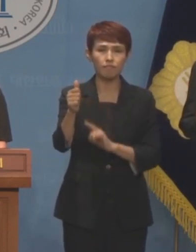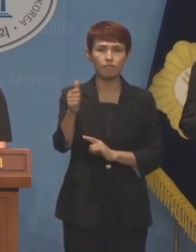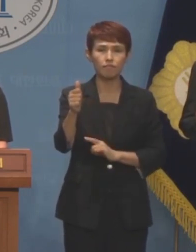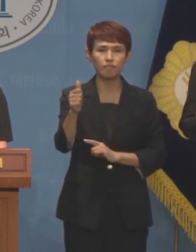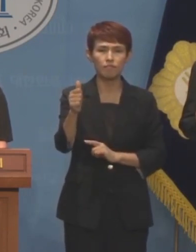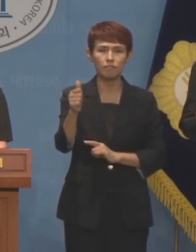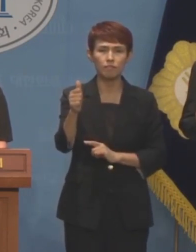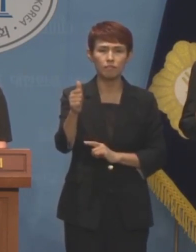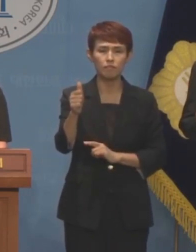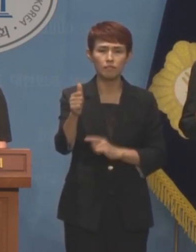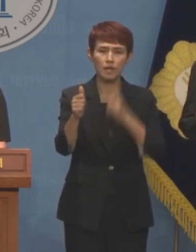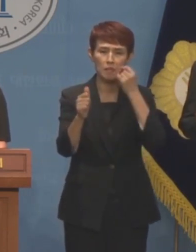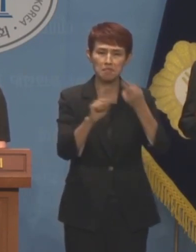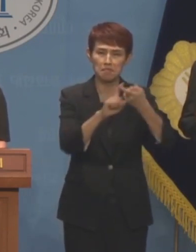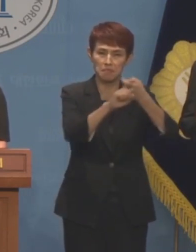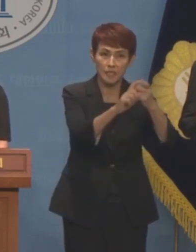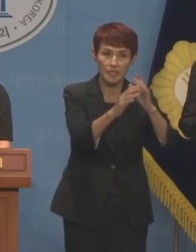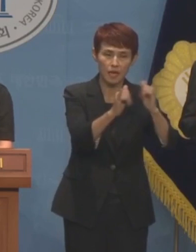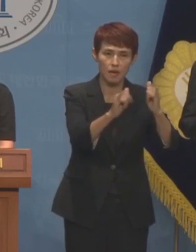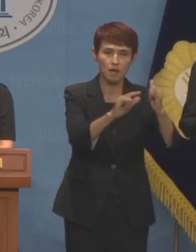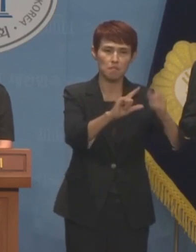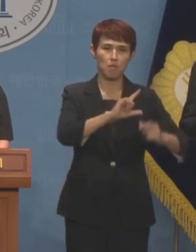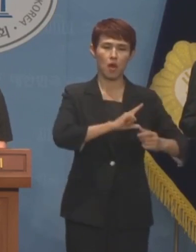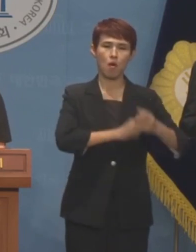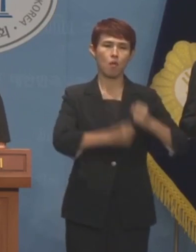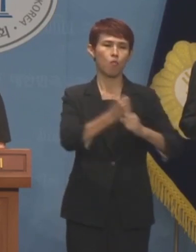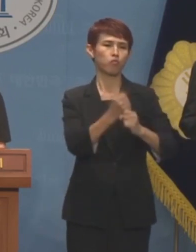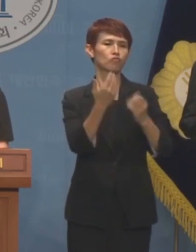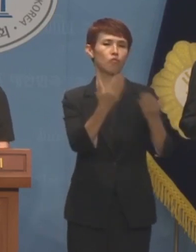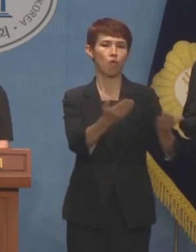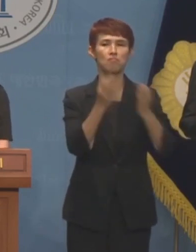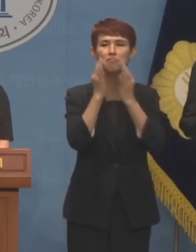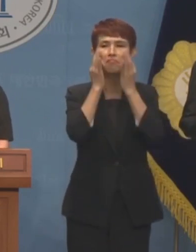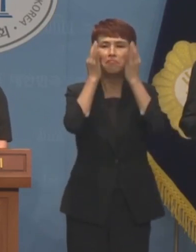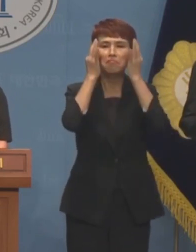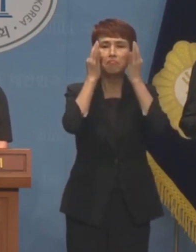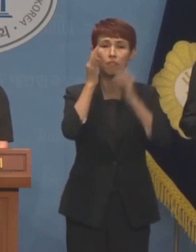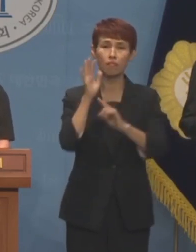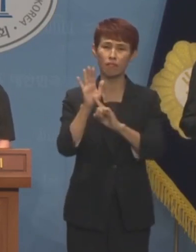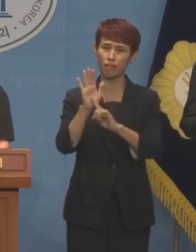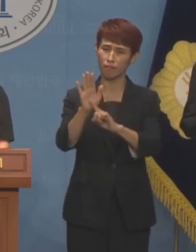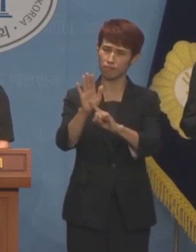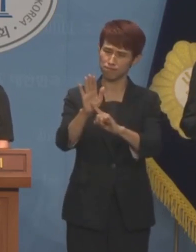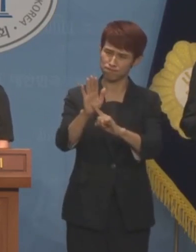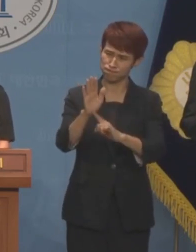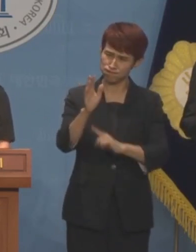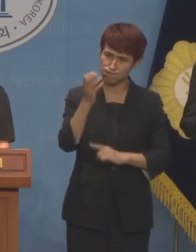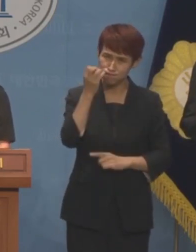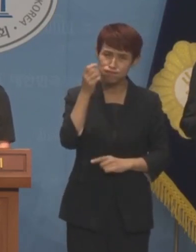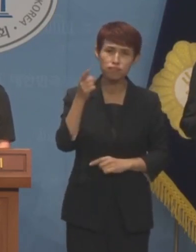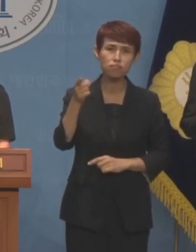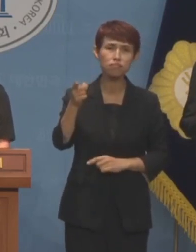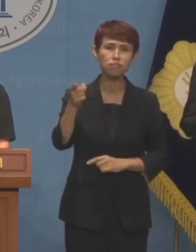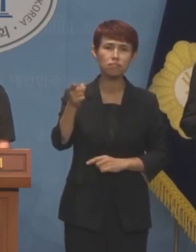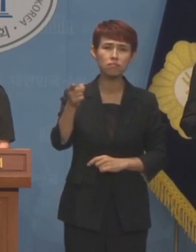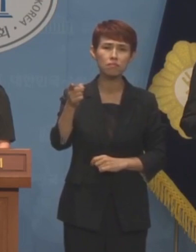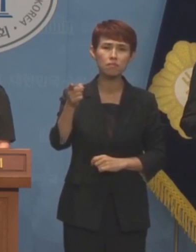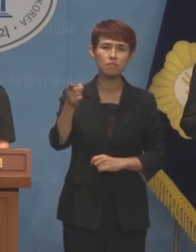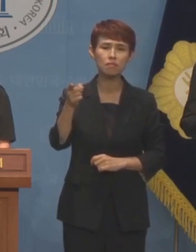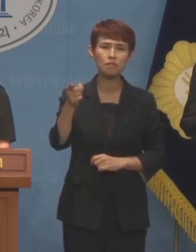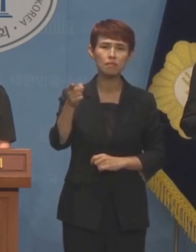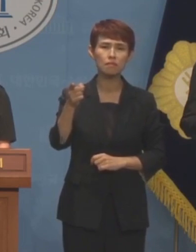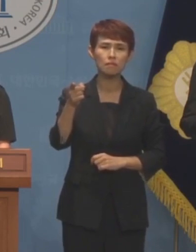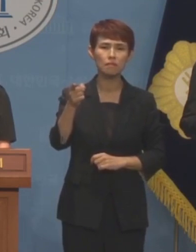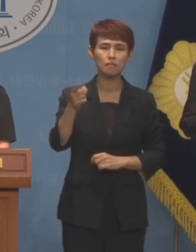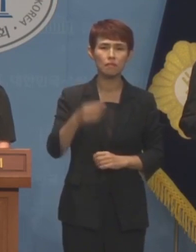심지어 친일파들의 명예를 회복하기 위해 노력하겠다라는 말도 안 되는 매국노들의 명예를 위해서